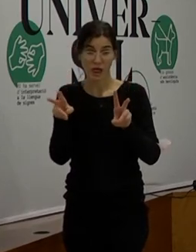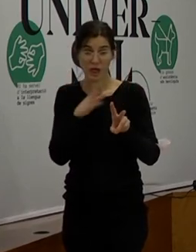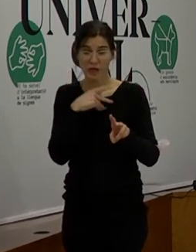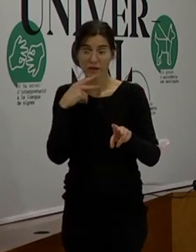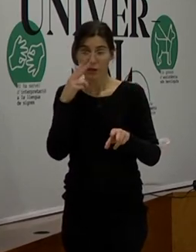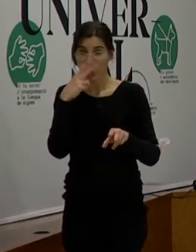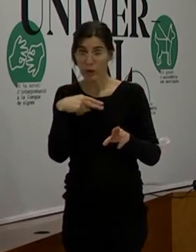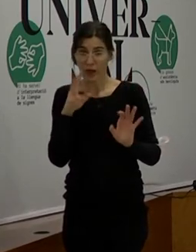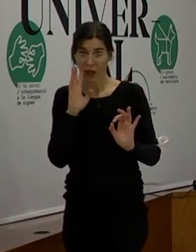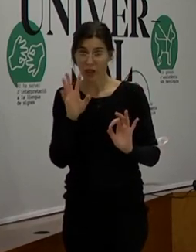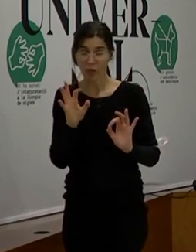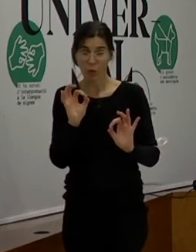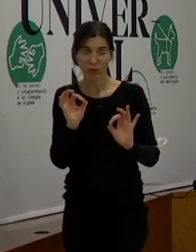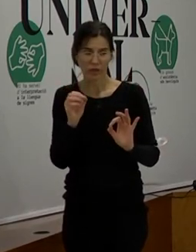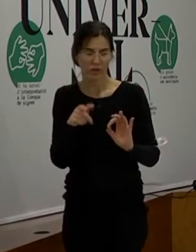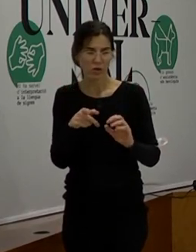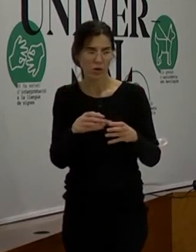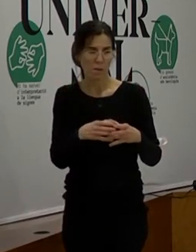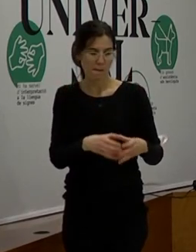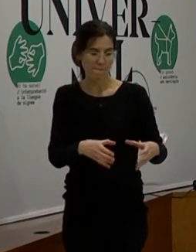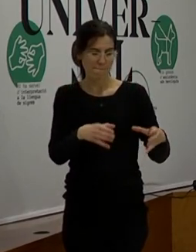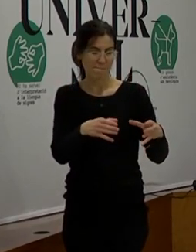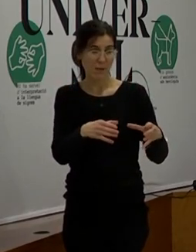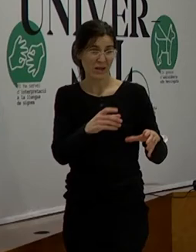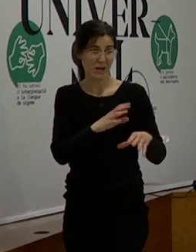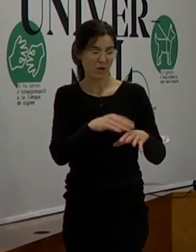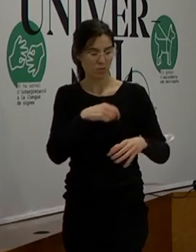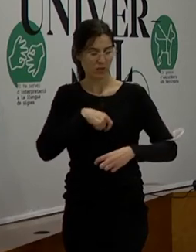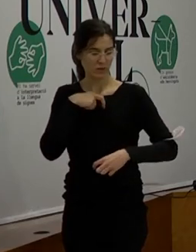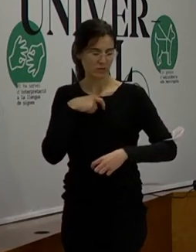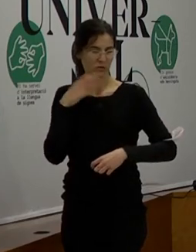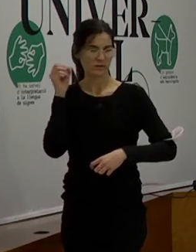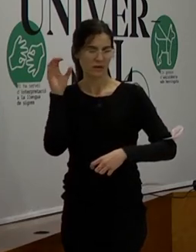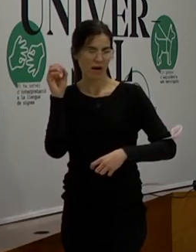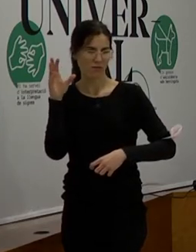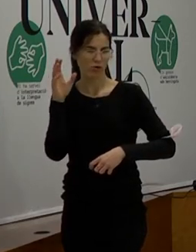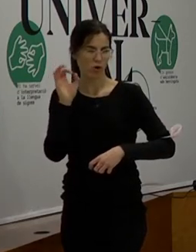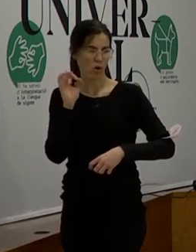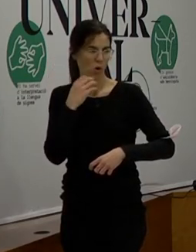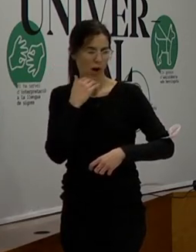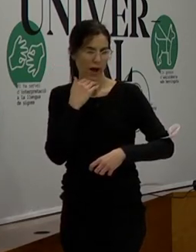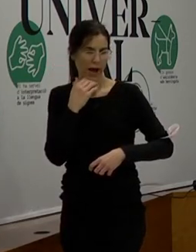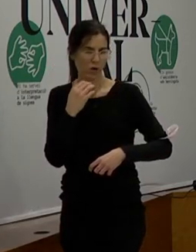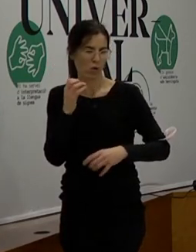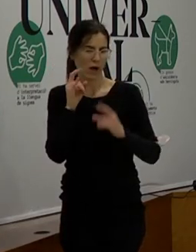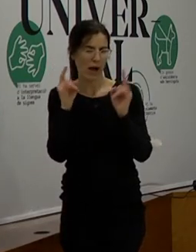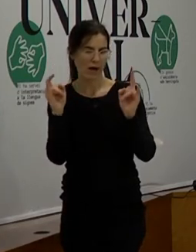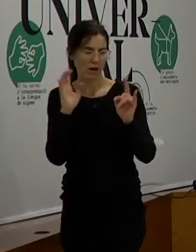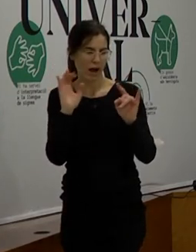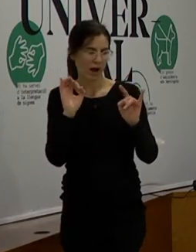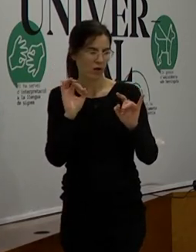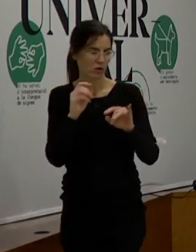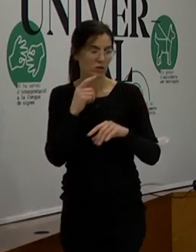te la pegues, et poso la paperera, civismo, et poso el semàfor o un monument, el que vulguis, un arbre, i